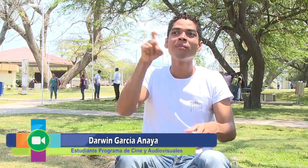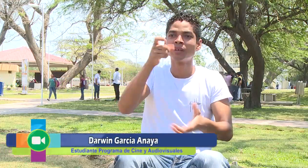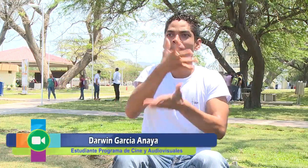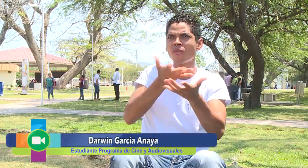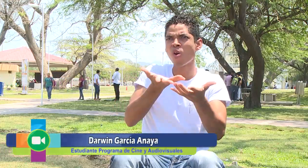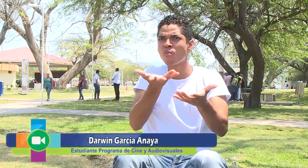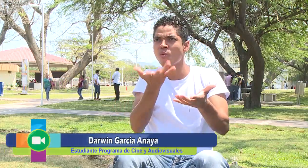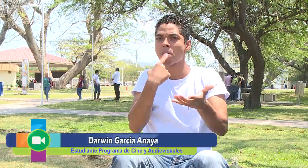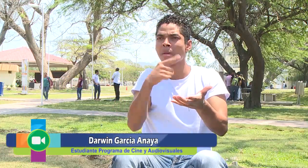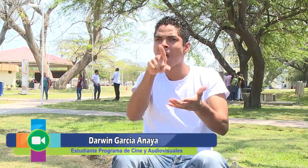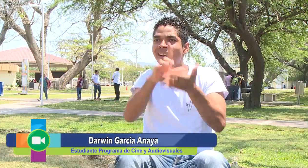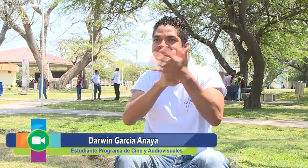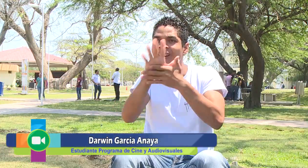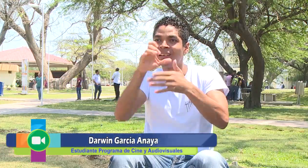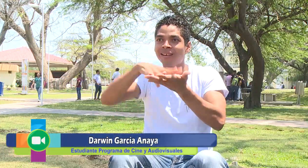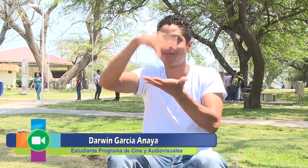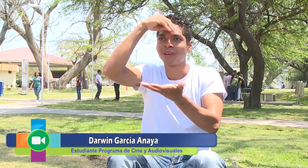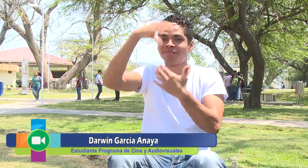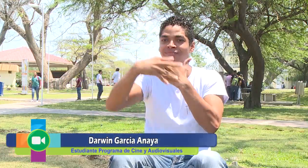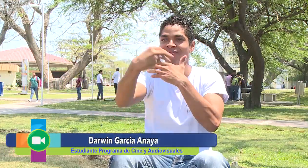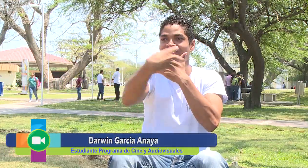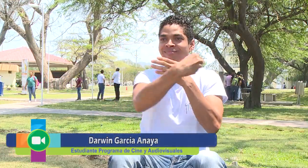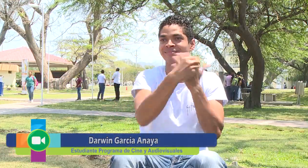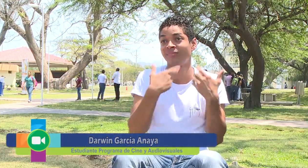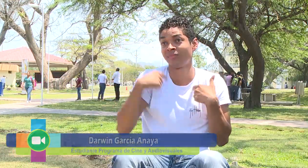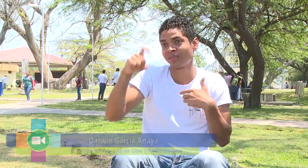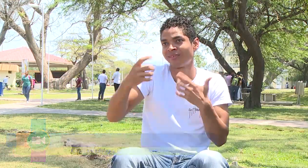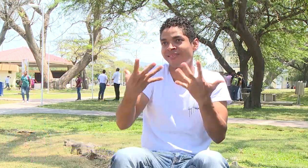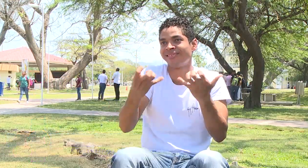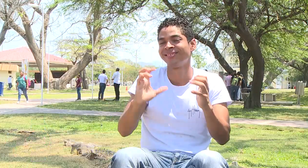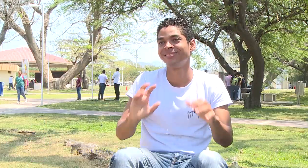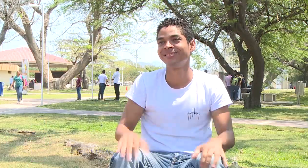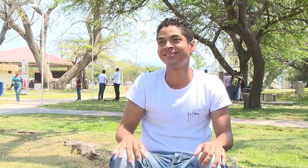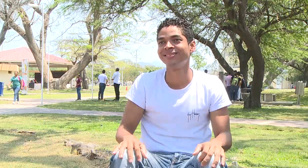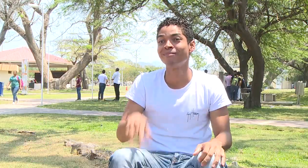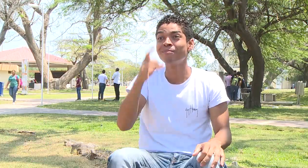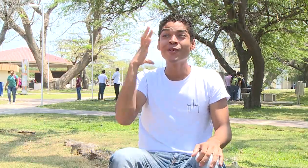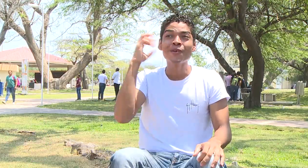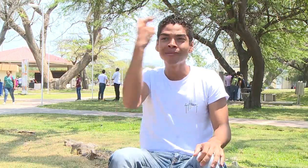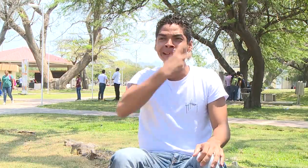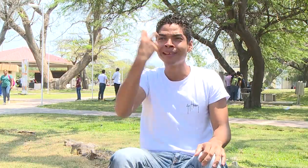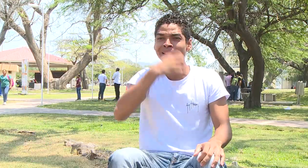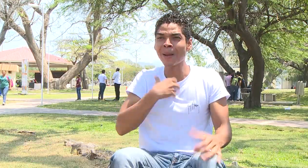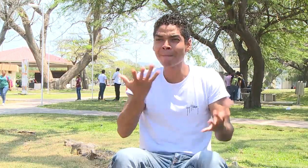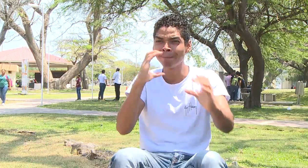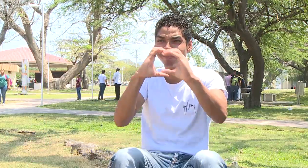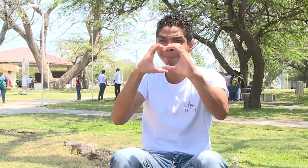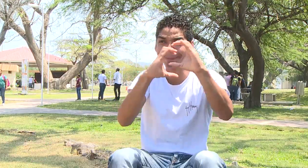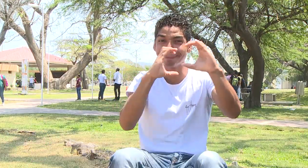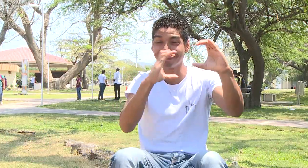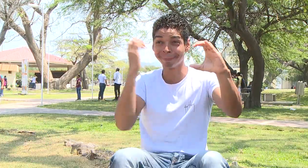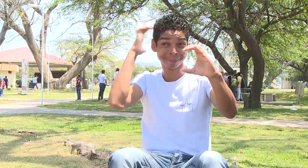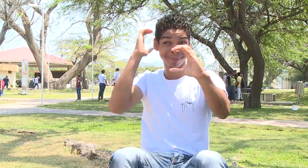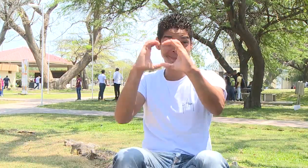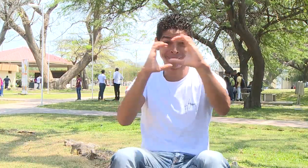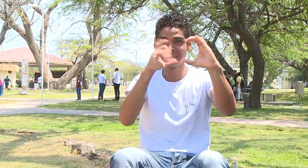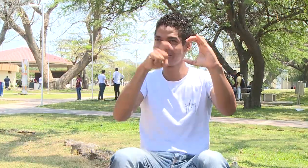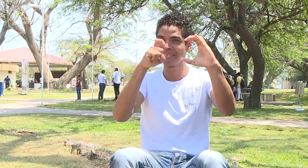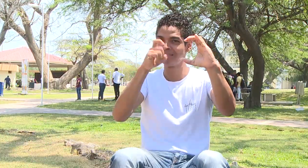hacer mediante mis manos. Esa es una forma de yo comunicarme. Lo puedo hacer mediante mis gestos,